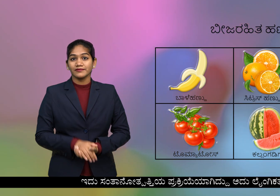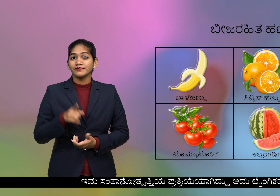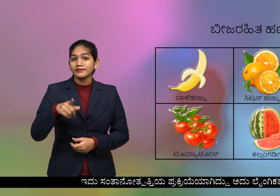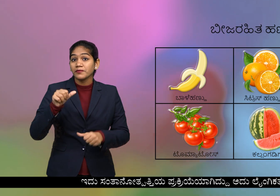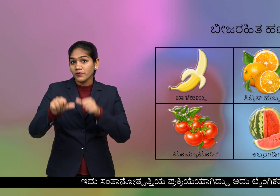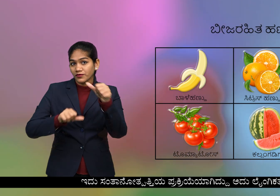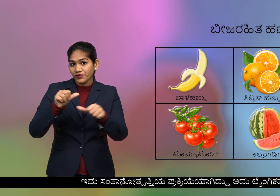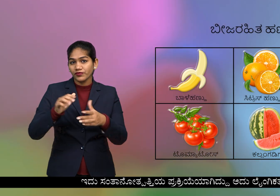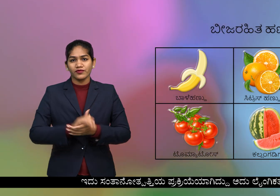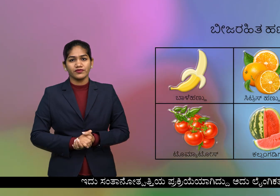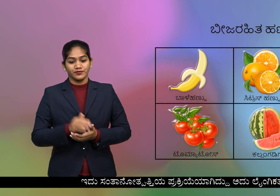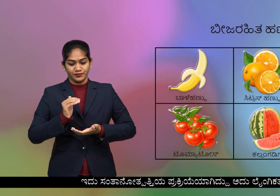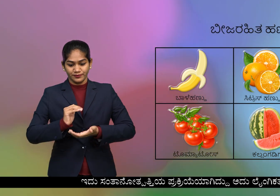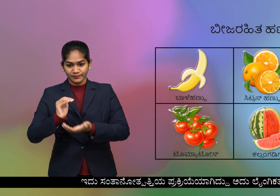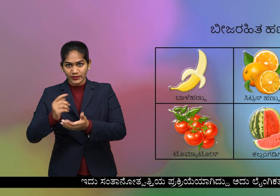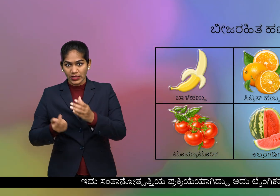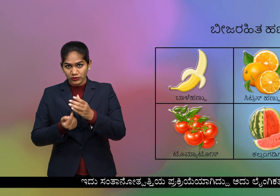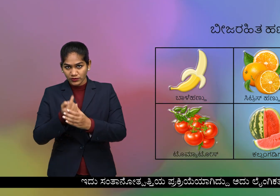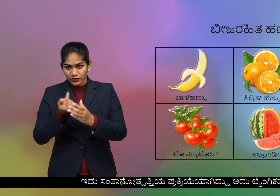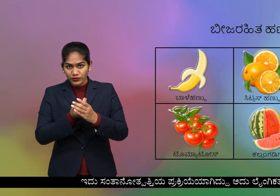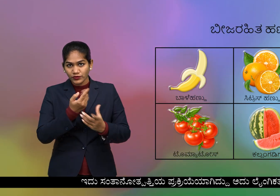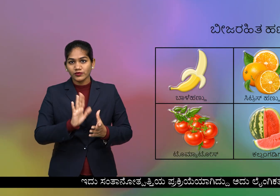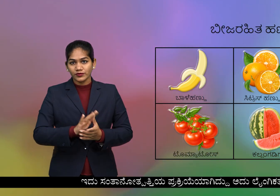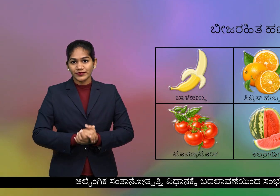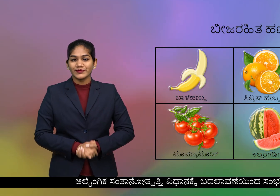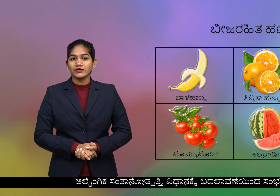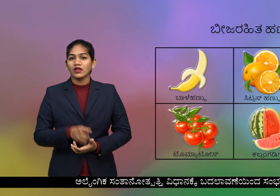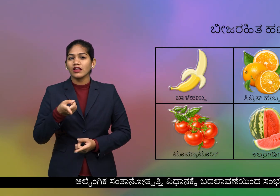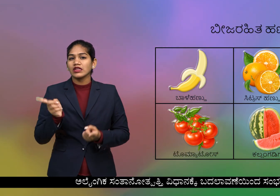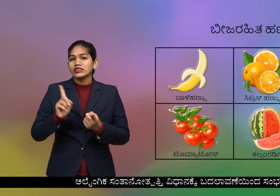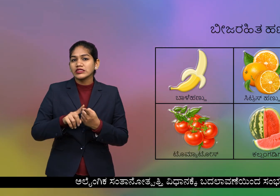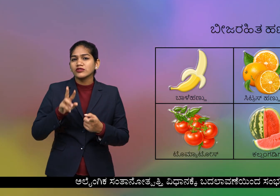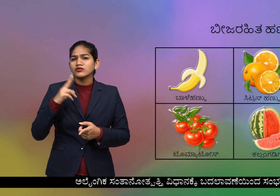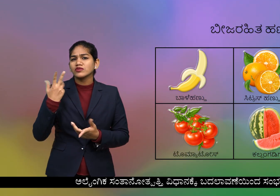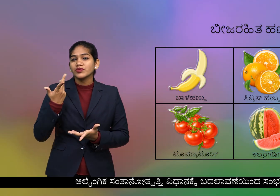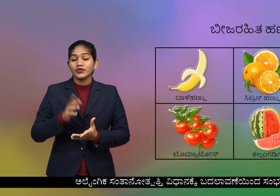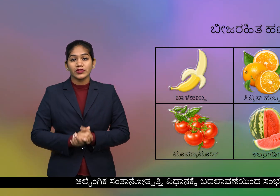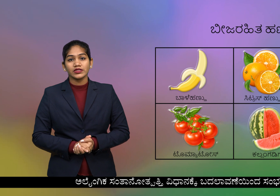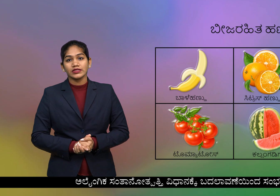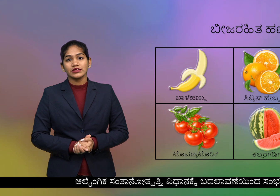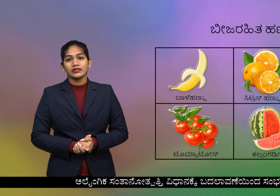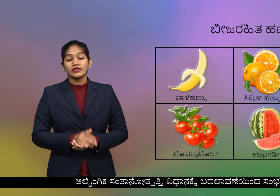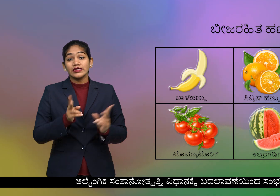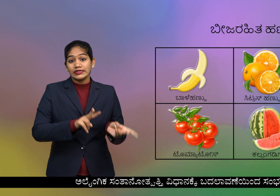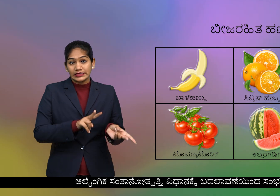ಇದು ಸಂತಾನೋತ್ಪತ್ತಿಯ ಪ್ರಕ್ರಿಯೆಯಾಗಿದ್ದು, ಅದು ಲೈಂಗಿಕತೆಯಿಂದ ಅಲೈಂಗಿಕ ಸಂತಾನೋತ್ಪತ್ತಿ ವಿಧಾನಕ್ಕೆ ಬದಲಾವಣೆಯಿಂದ